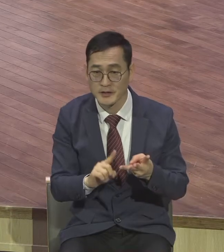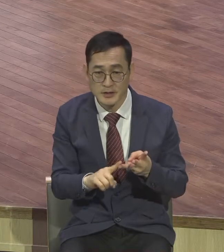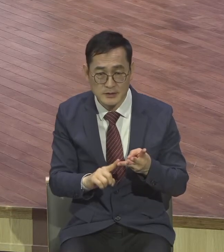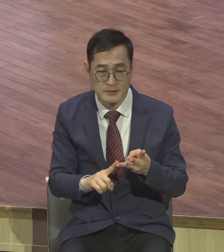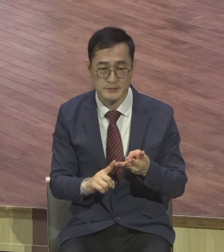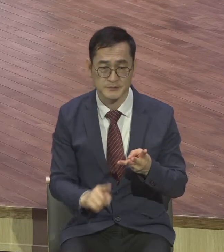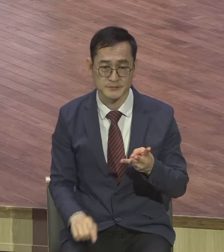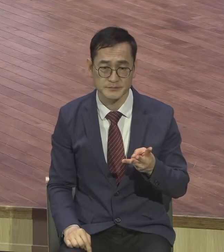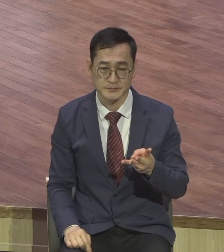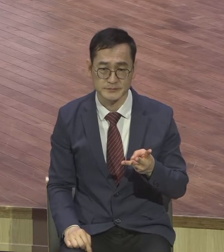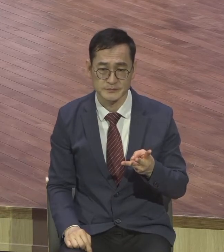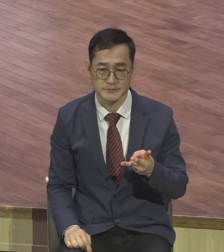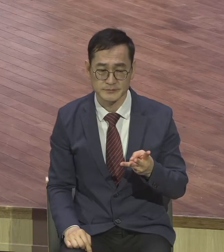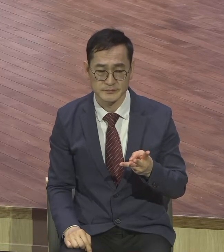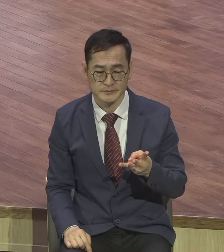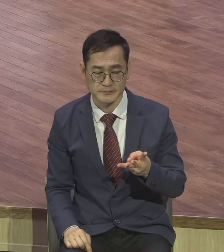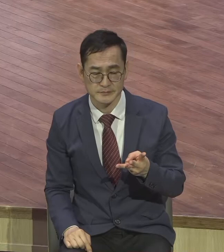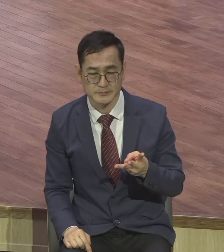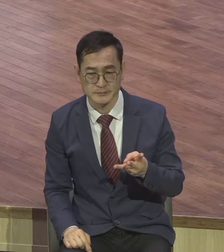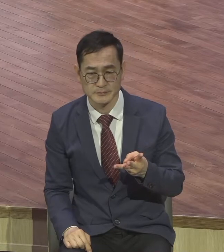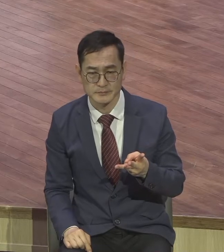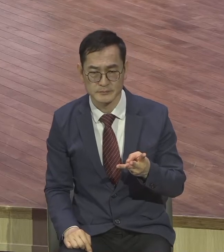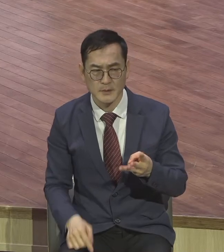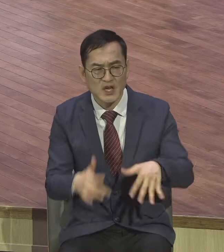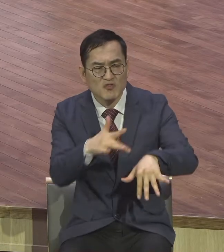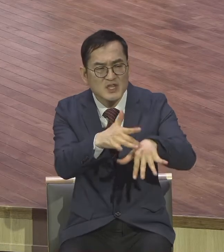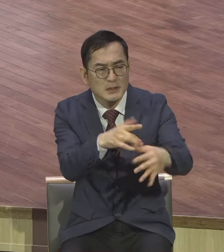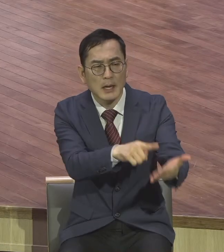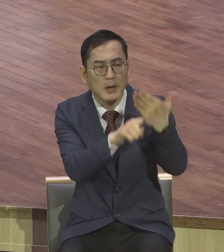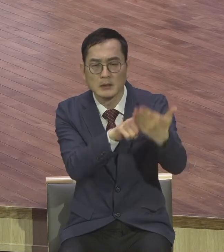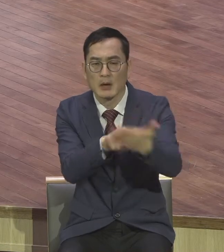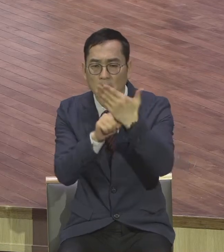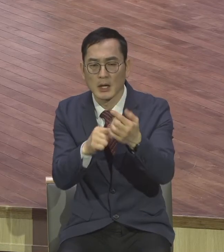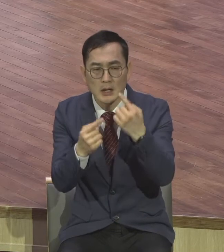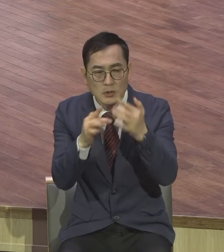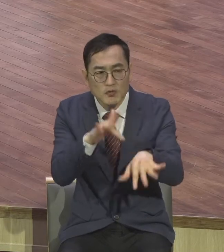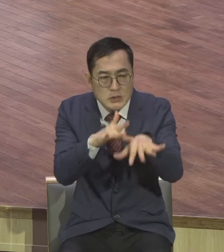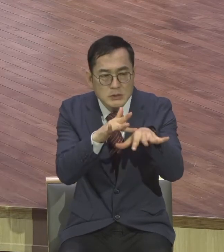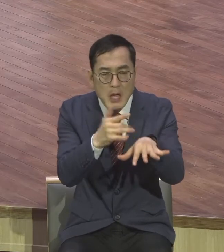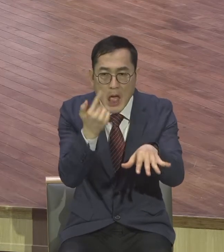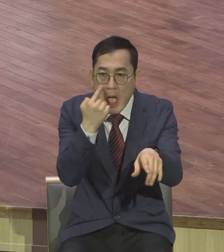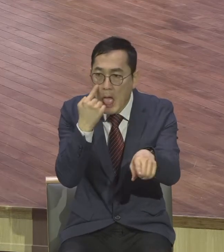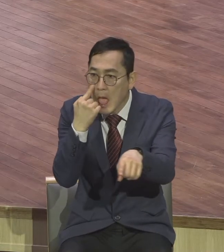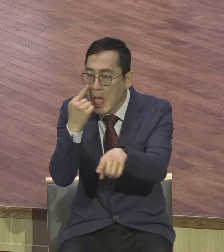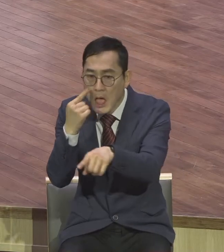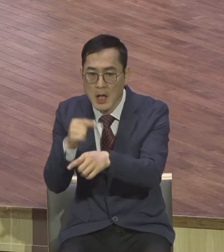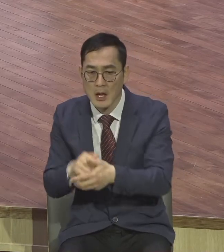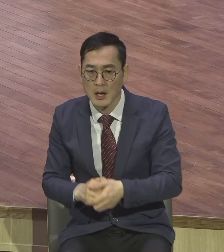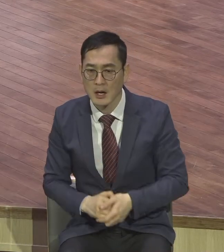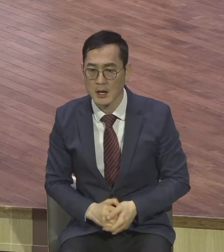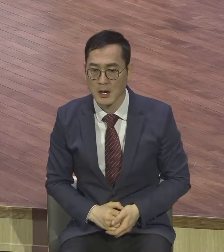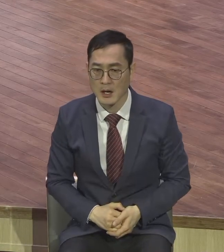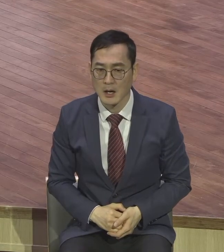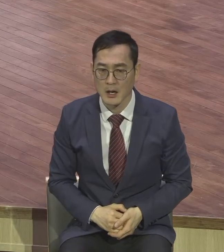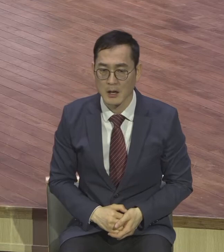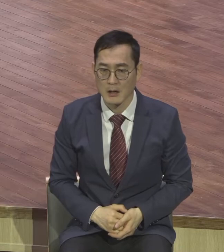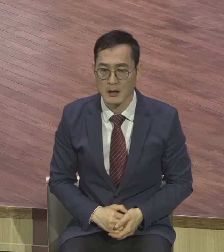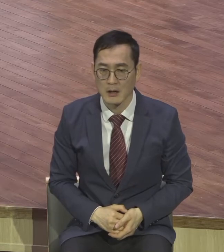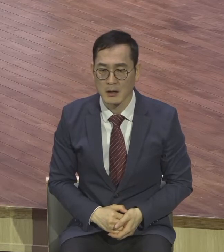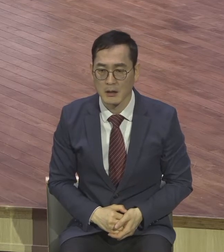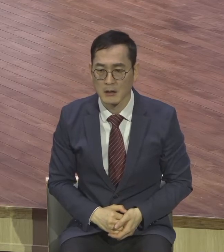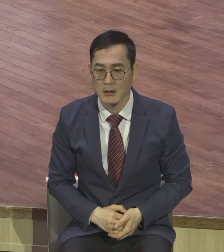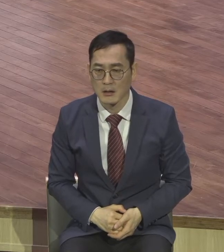단계가 되면 남이 안 보이게 보입니다 뭐가 보입니까 귀신이 보인다고 그래 자꾸 귀신이 보인다고 말합니다 귀신이 세상